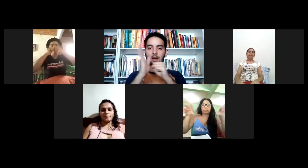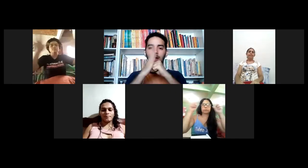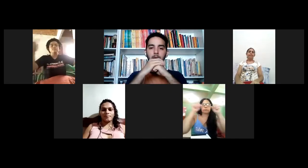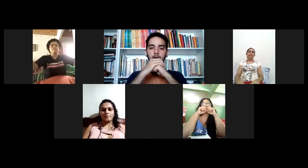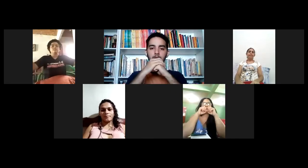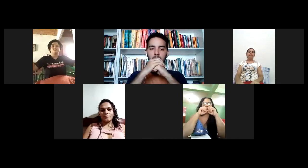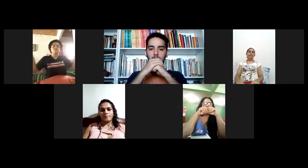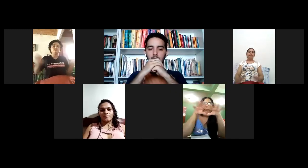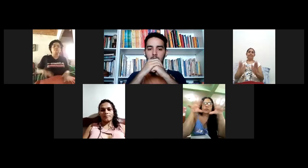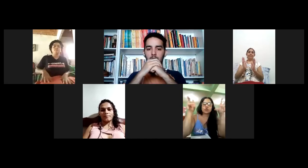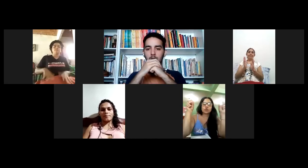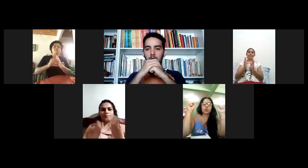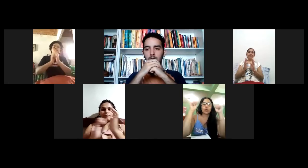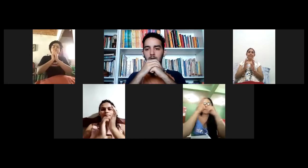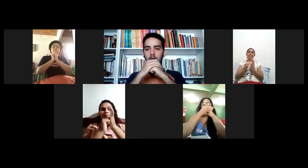e amém